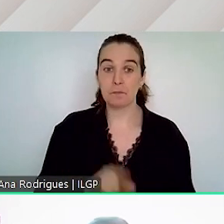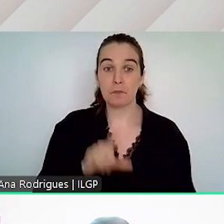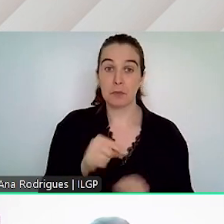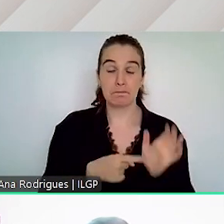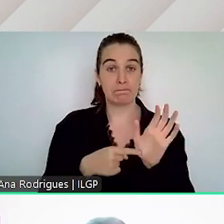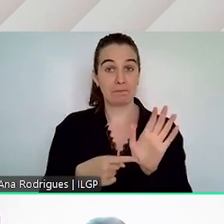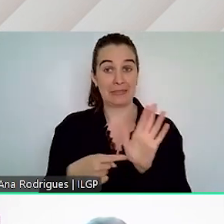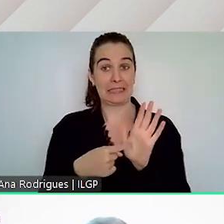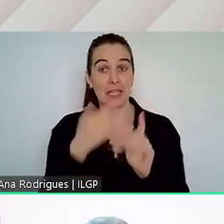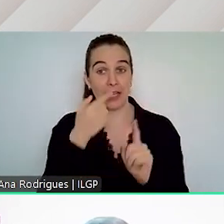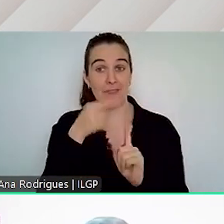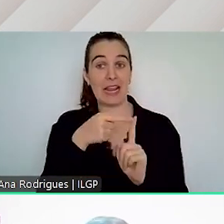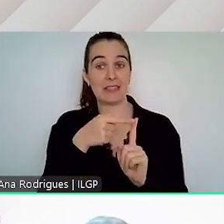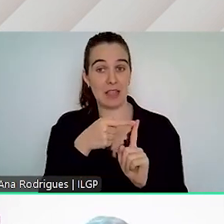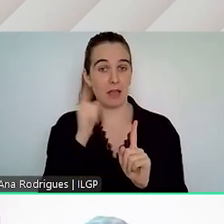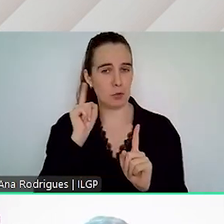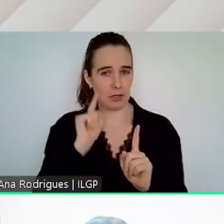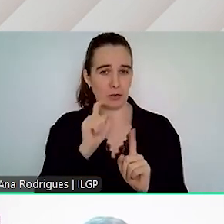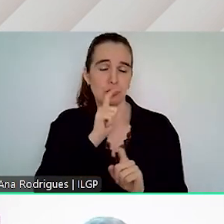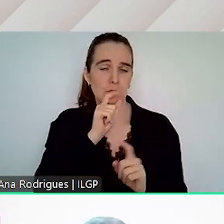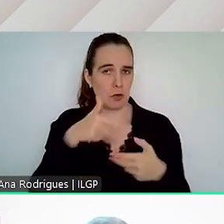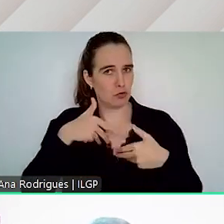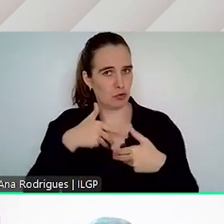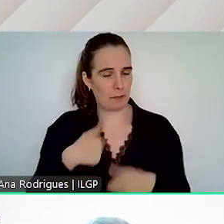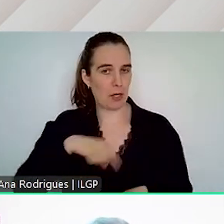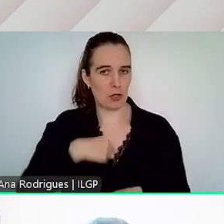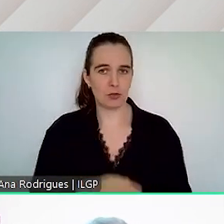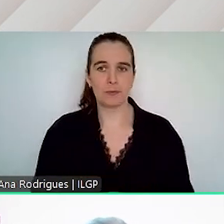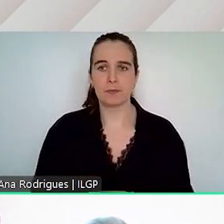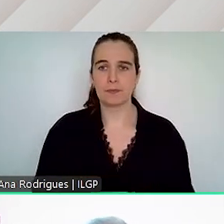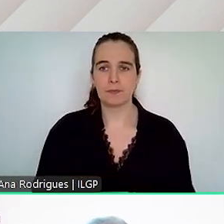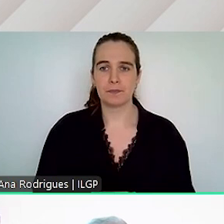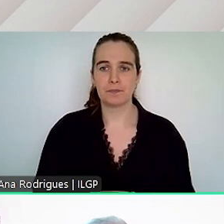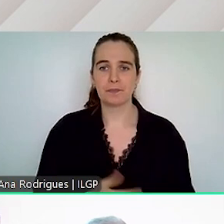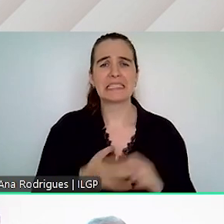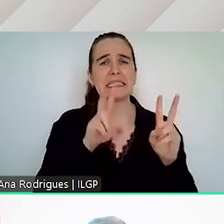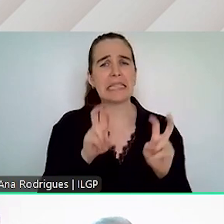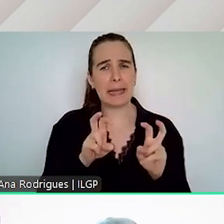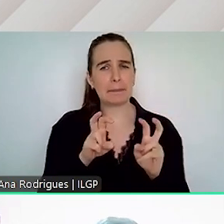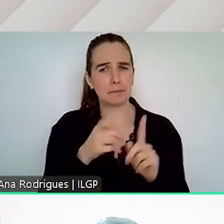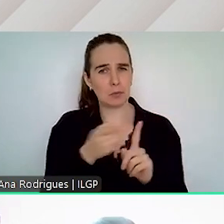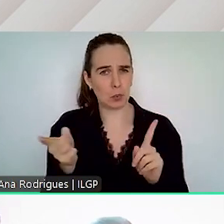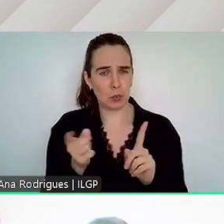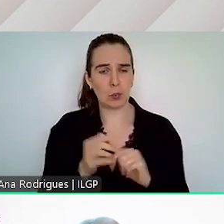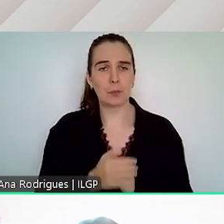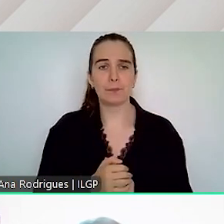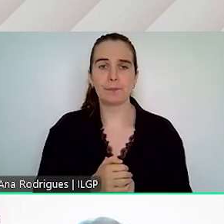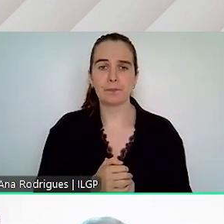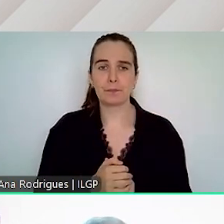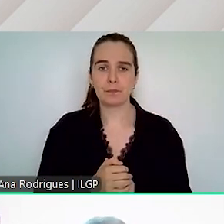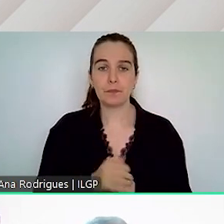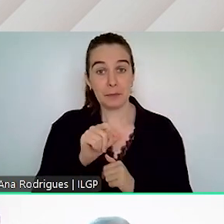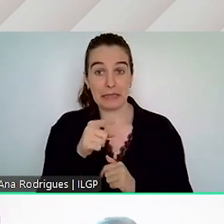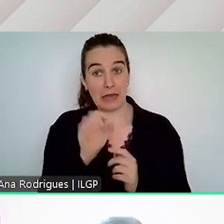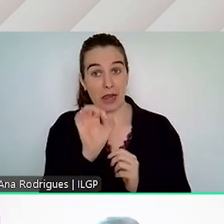referência interessante, que pode ser útil para nós. E toda esta temática relaciona-se, e deixar-vos também aqui, estes